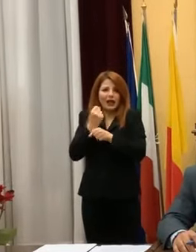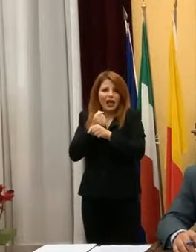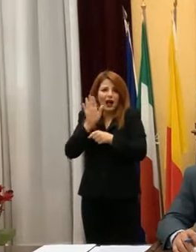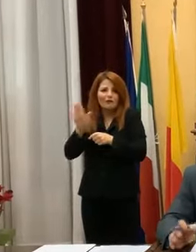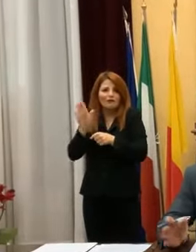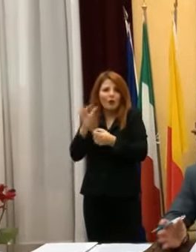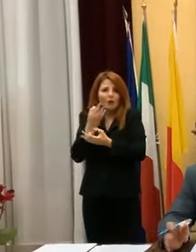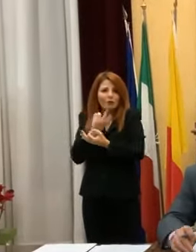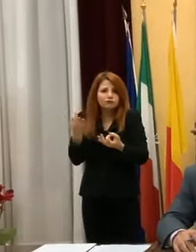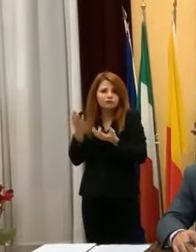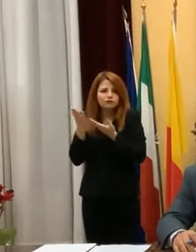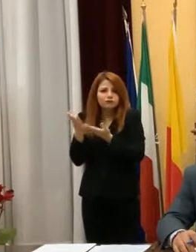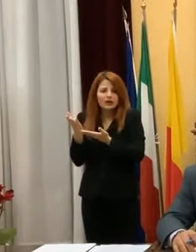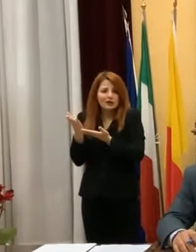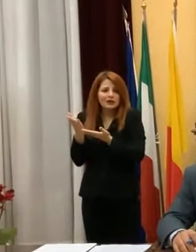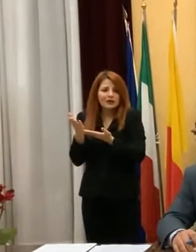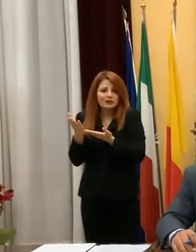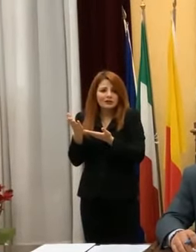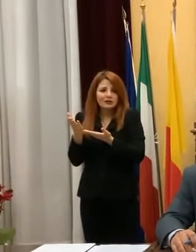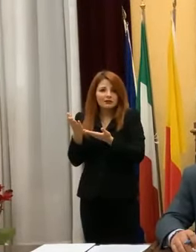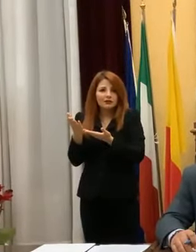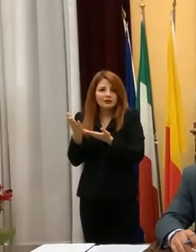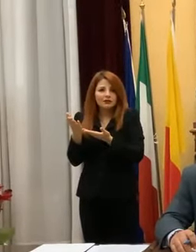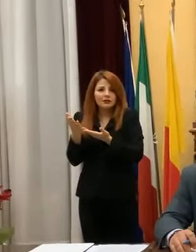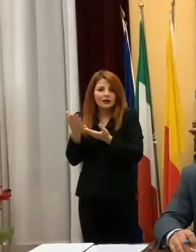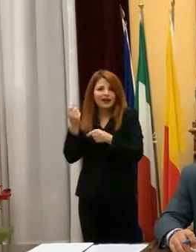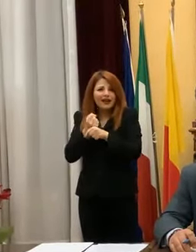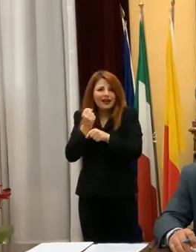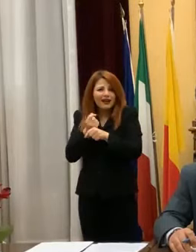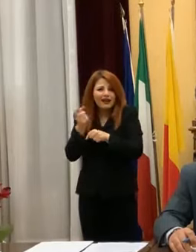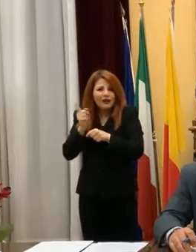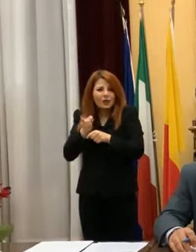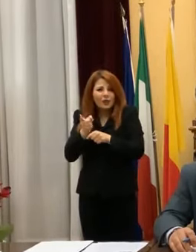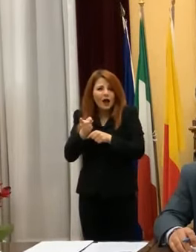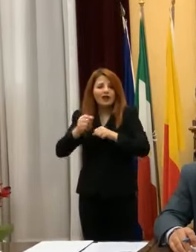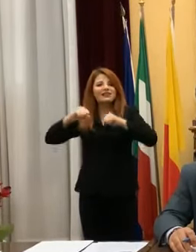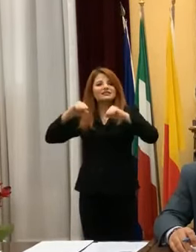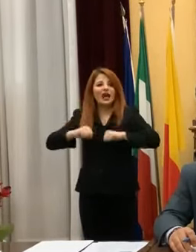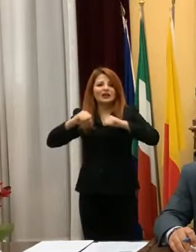esattamente in questo caso il campo sanitario.